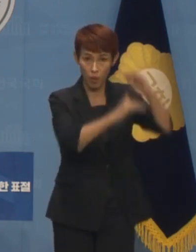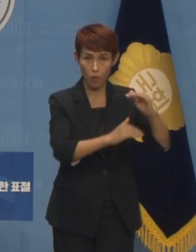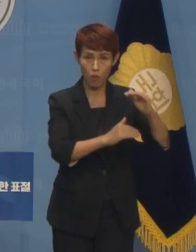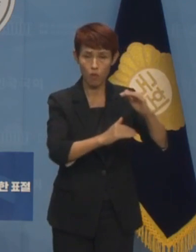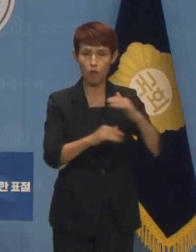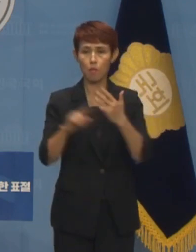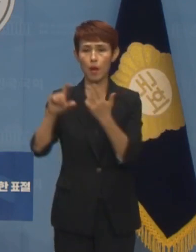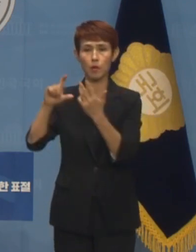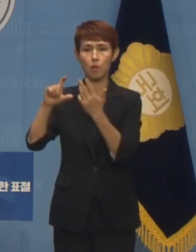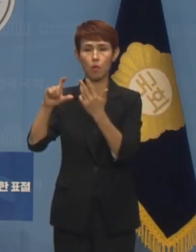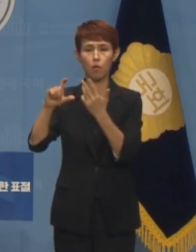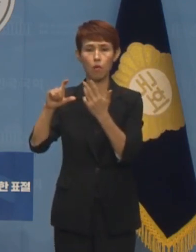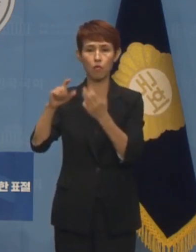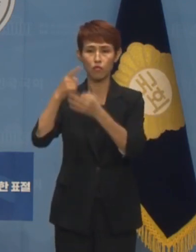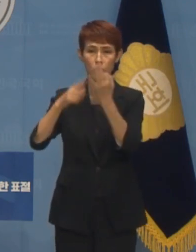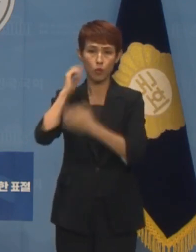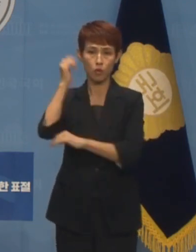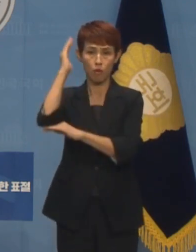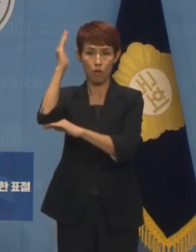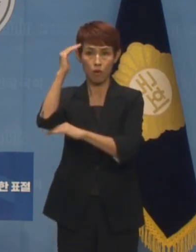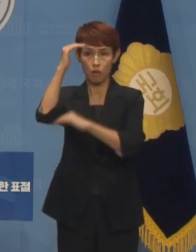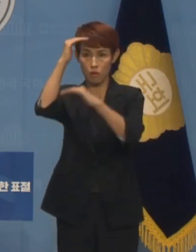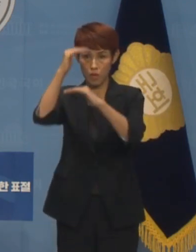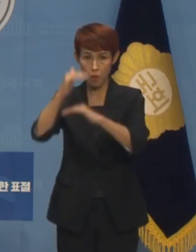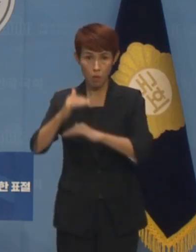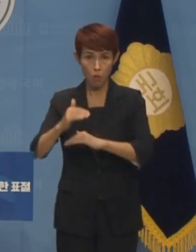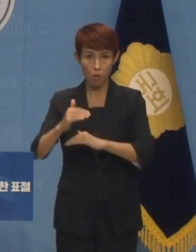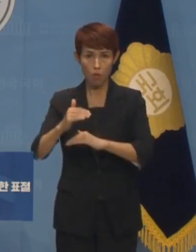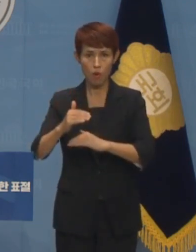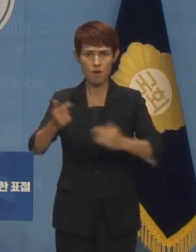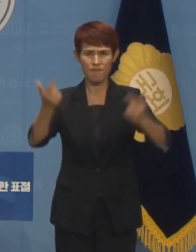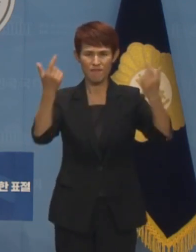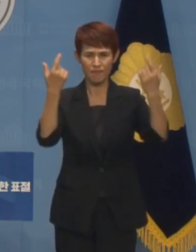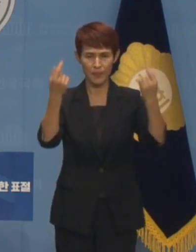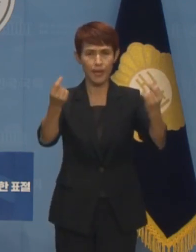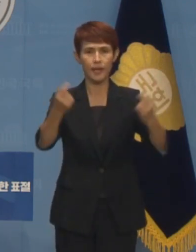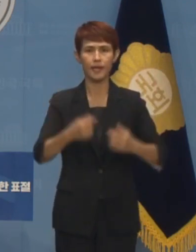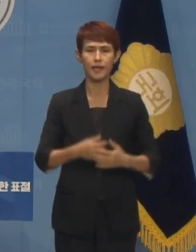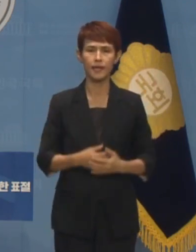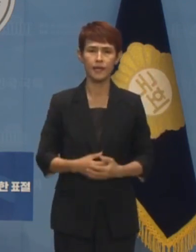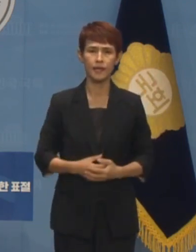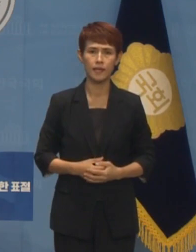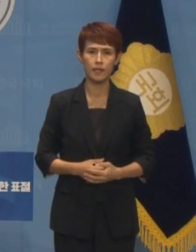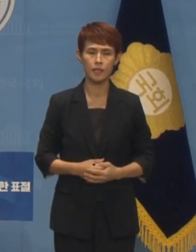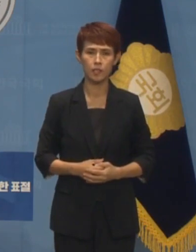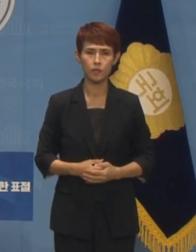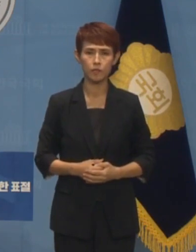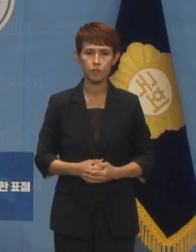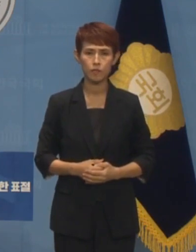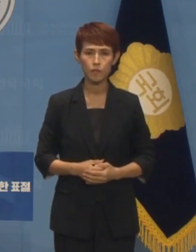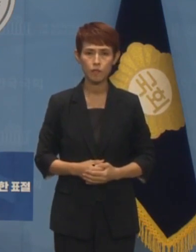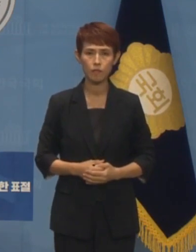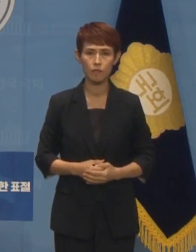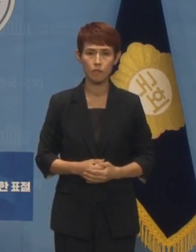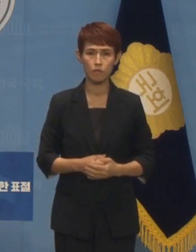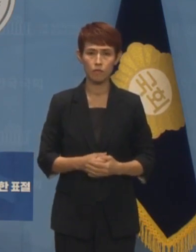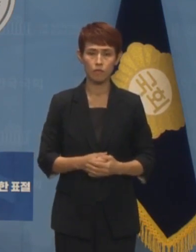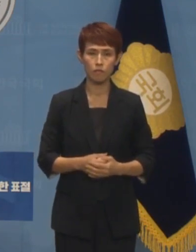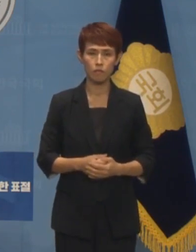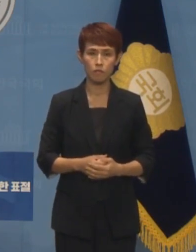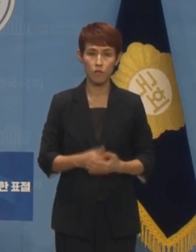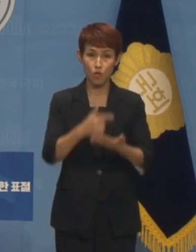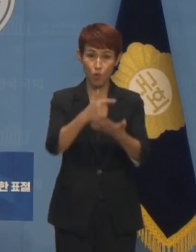8.15 윤석열 대통령의 성명은 동일한 형식을 띠고 있습니다. 논문으로